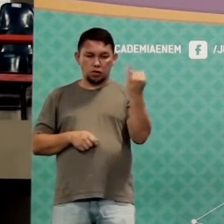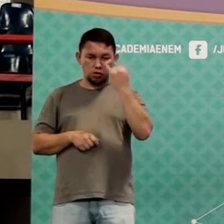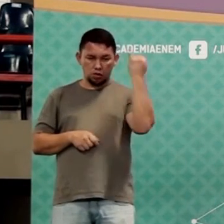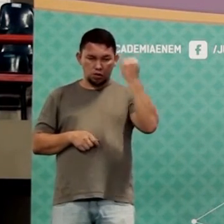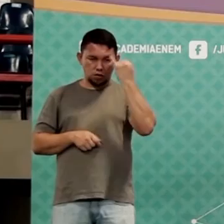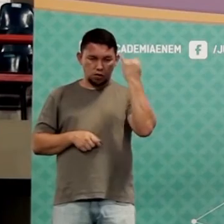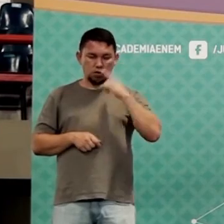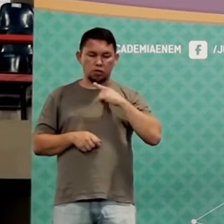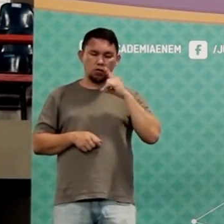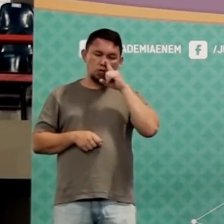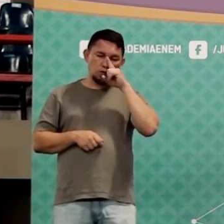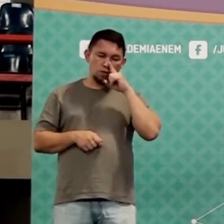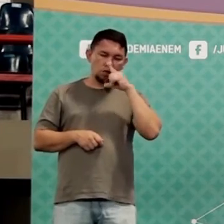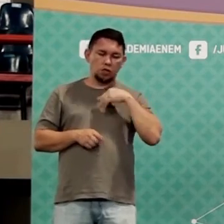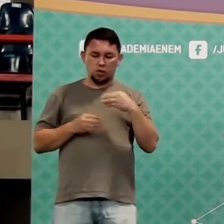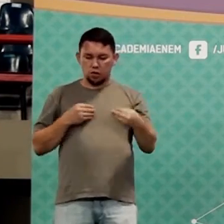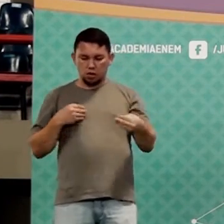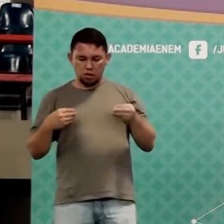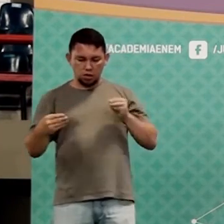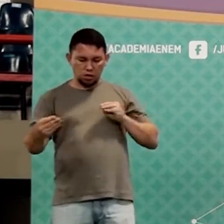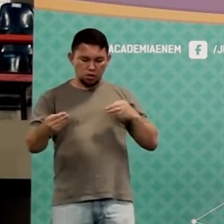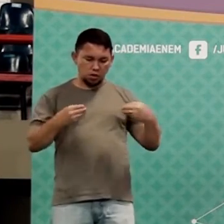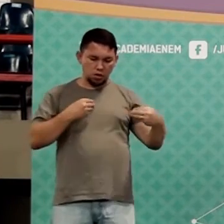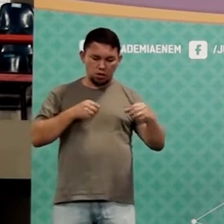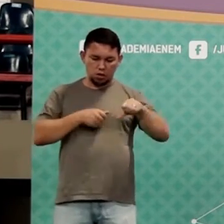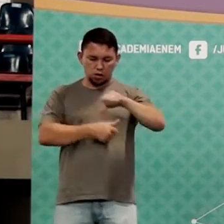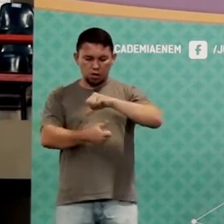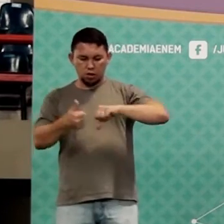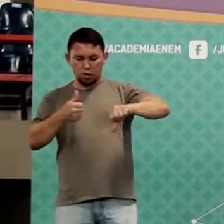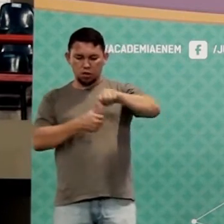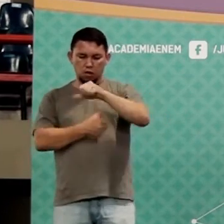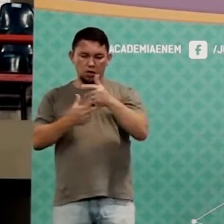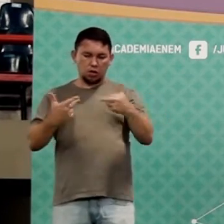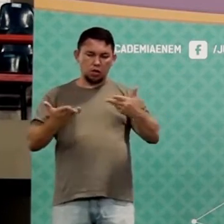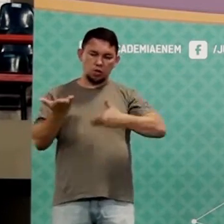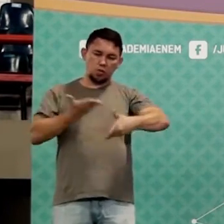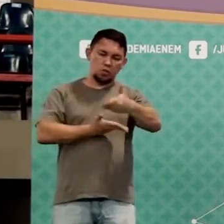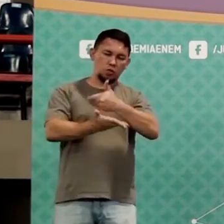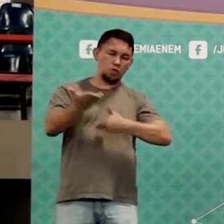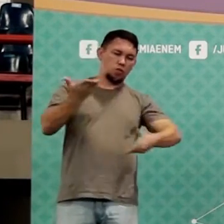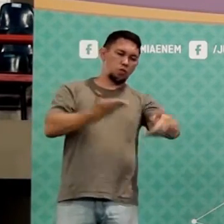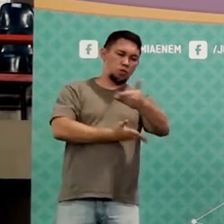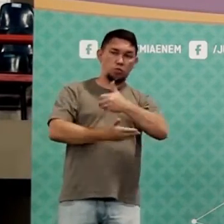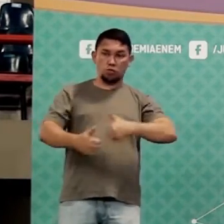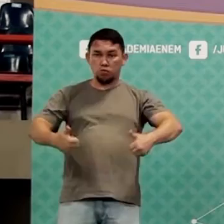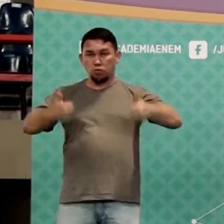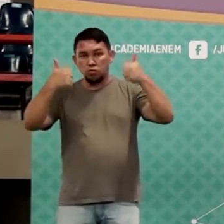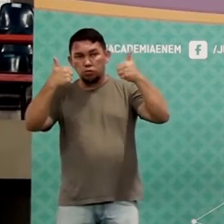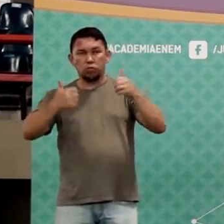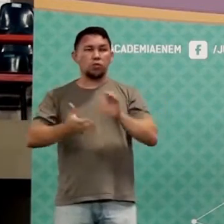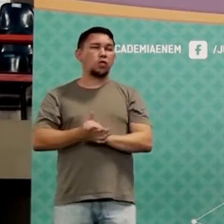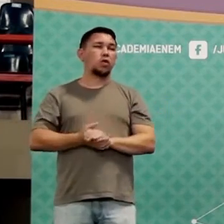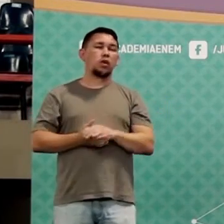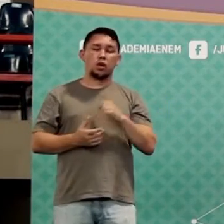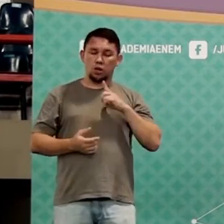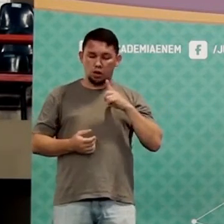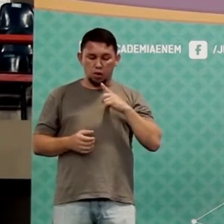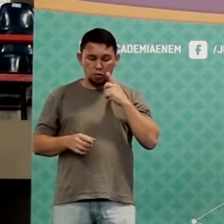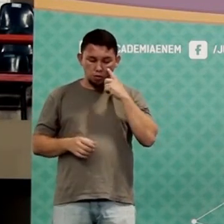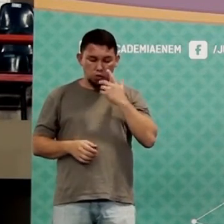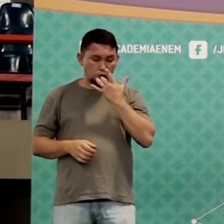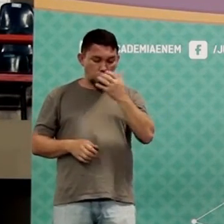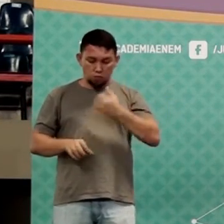é precioso e maleável. Eu posso transformar num objeto de troca. Beleza? Eu posso fundir o